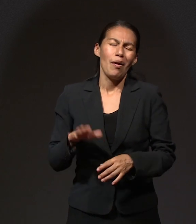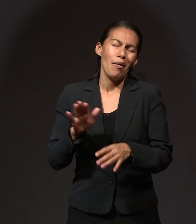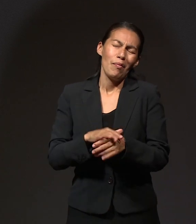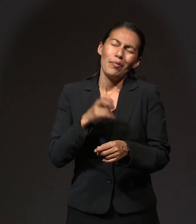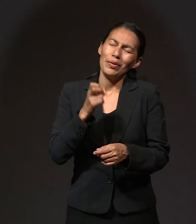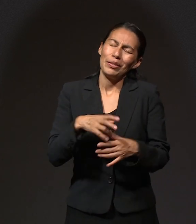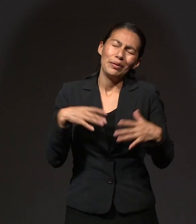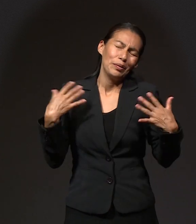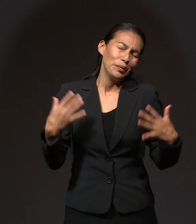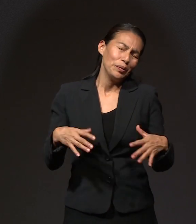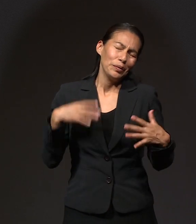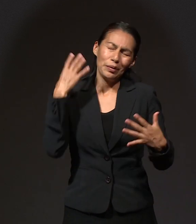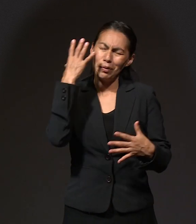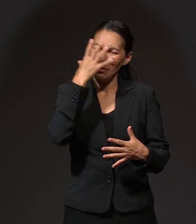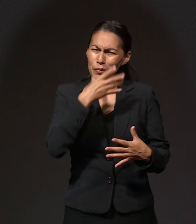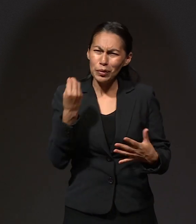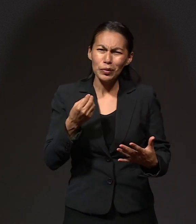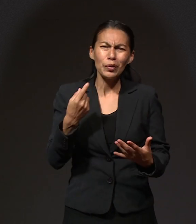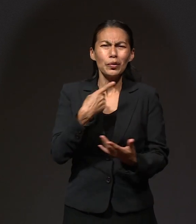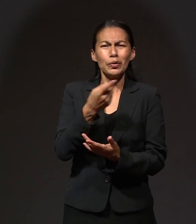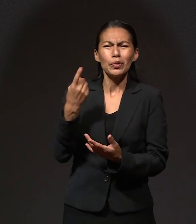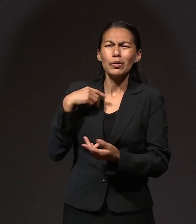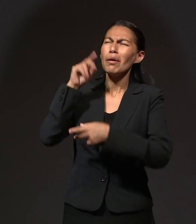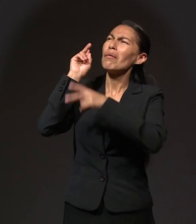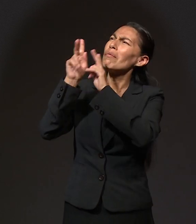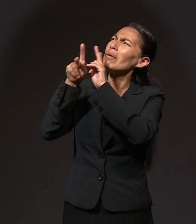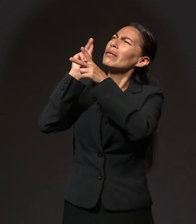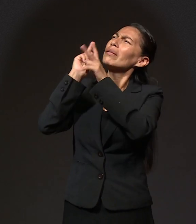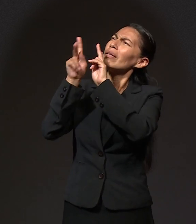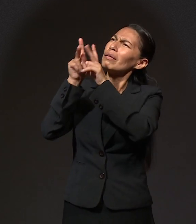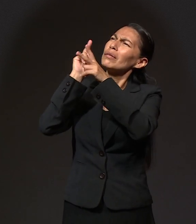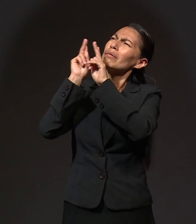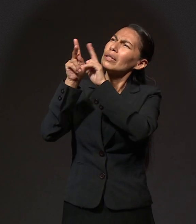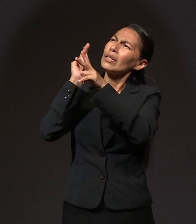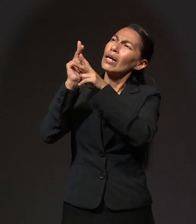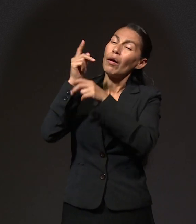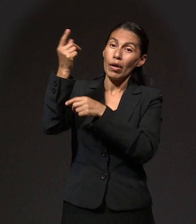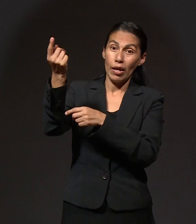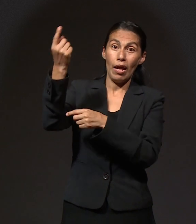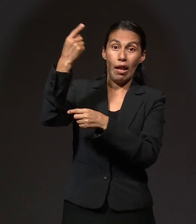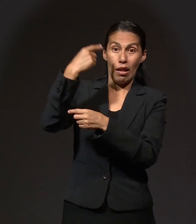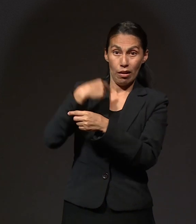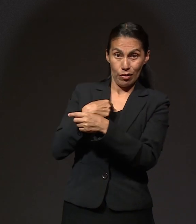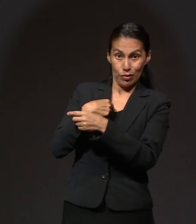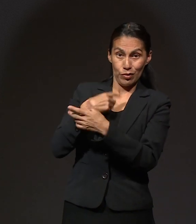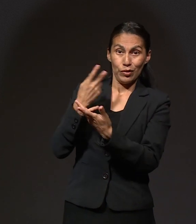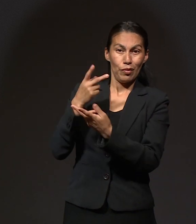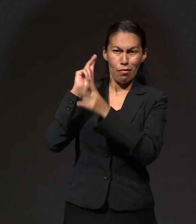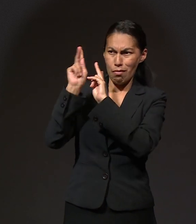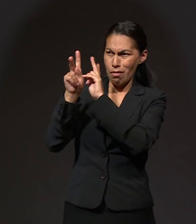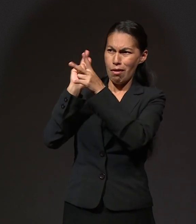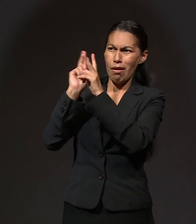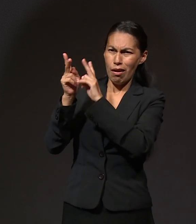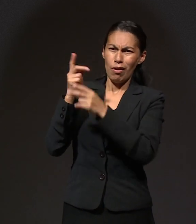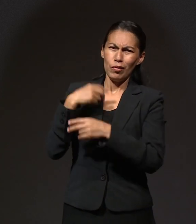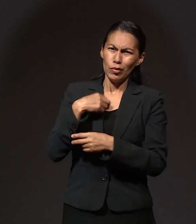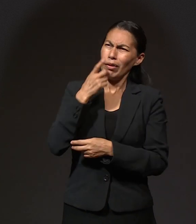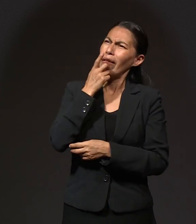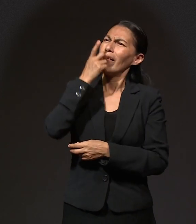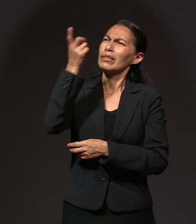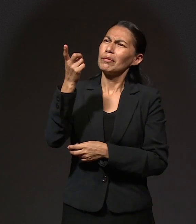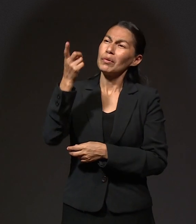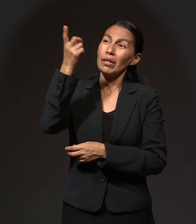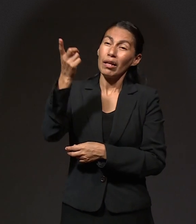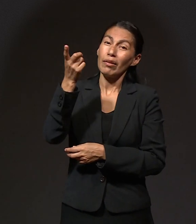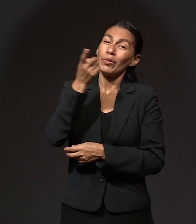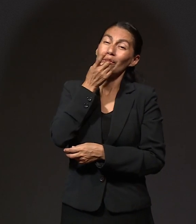yo considero la fórmula perfecta cuando hablamos con Dios y Él nos habla a nosotros. Él nos habla por su palabra, que es la Biblia.